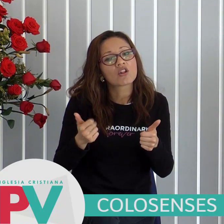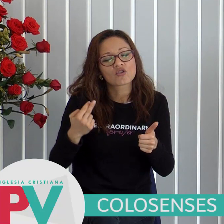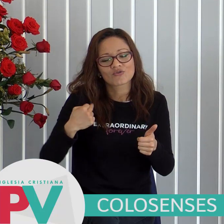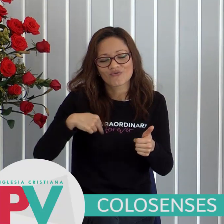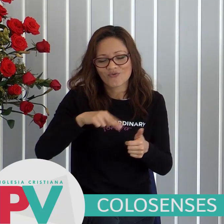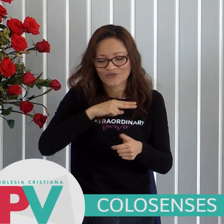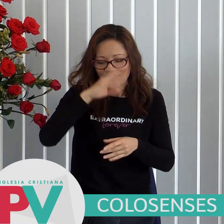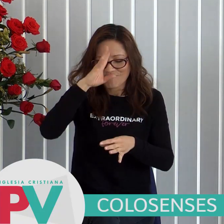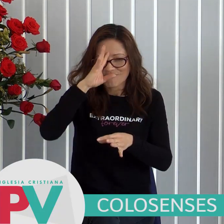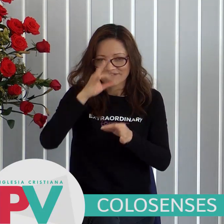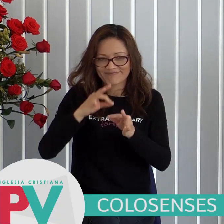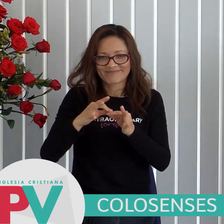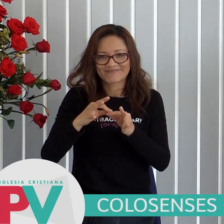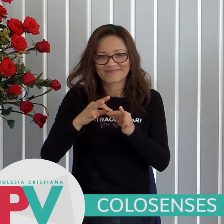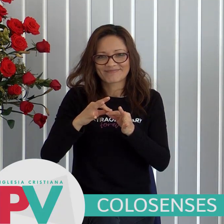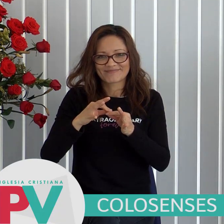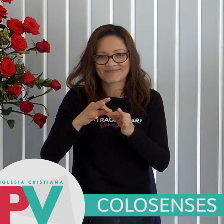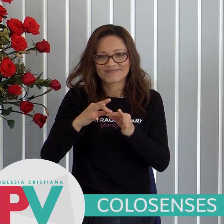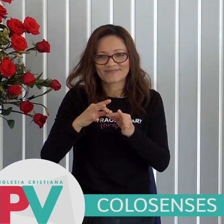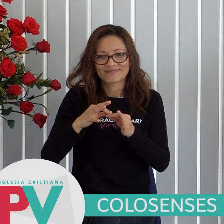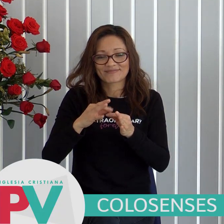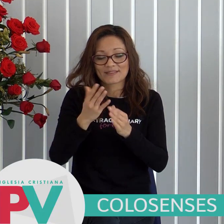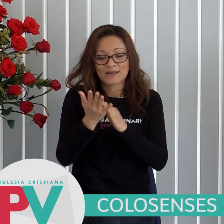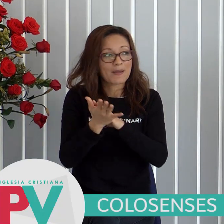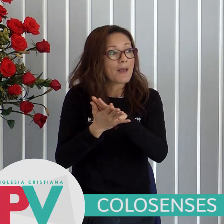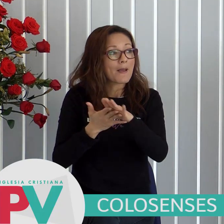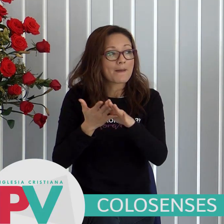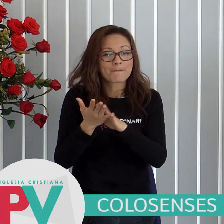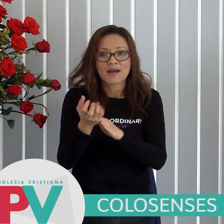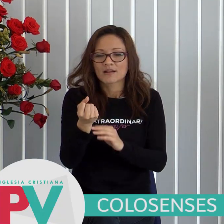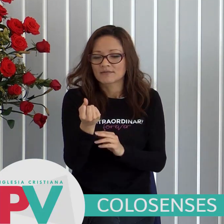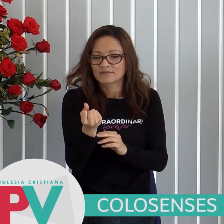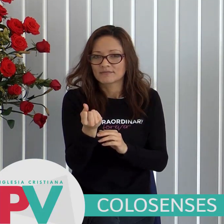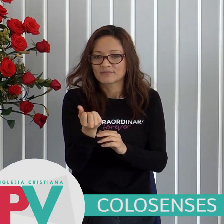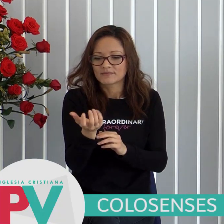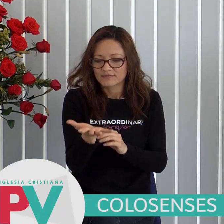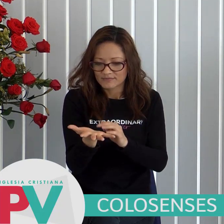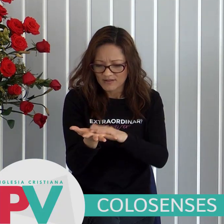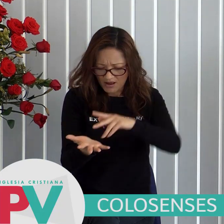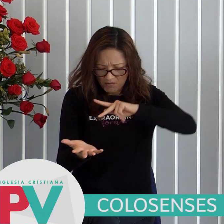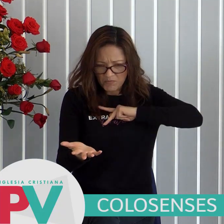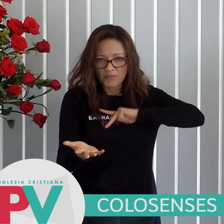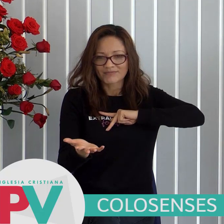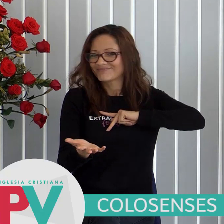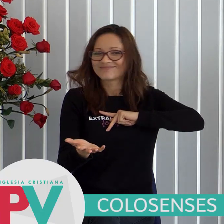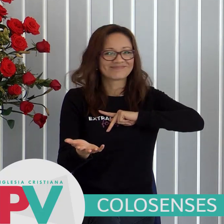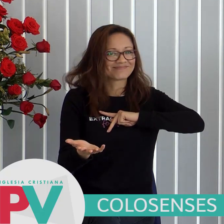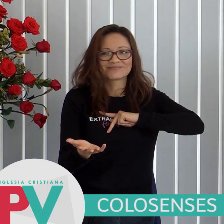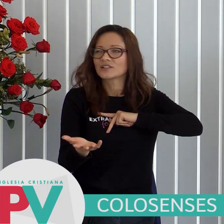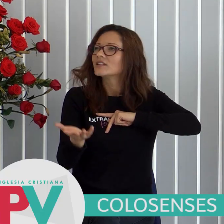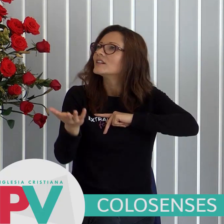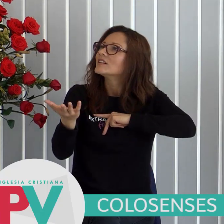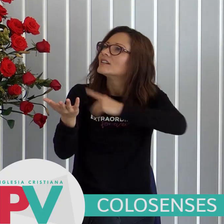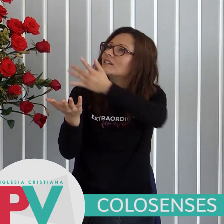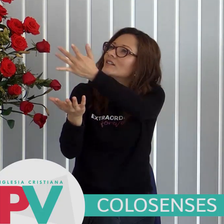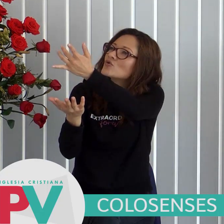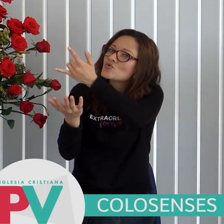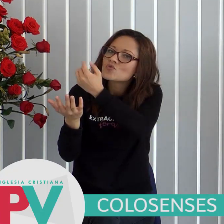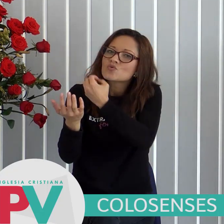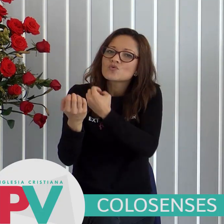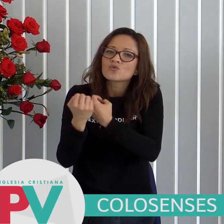Nuestra fe. Y yo le abro la mano para que usted se dé cuenta que no es nada nuestro, sino solamente recibir,